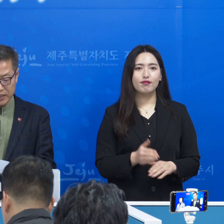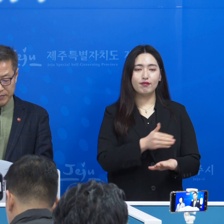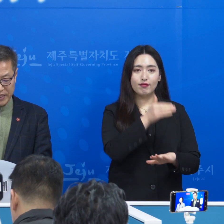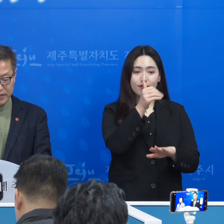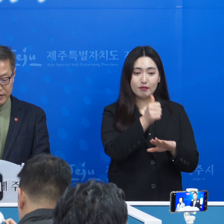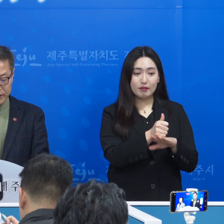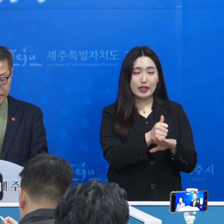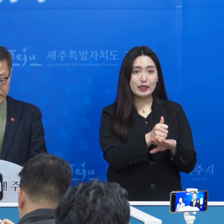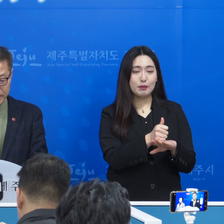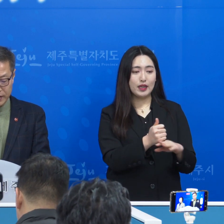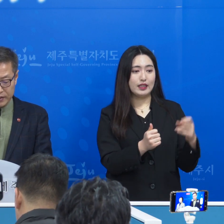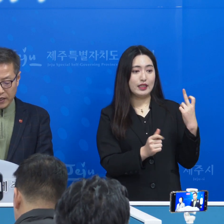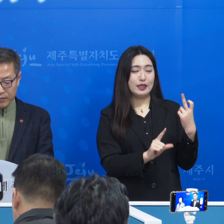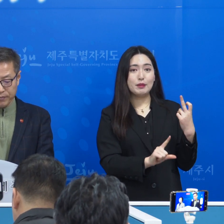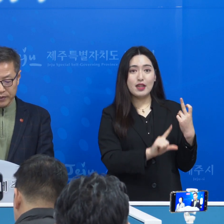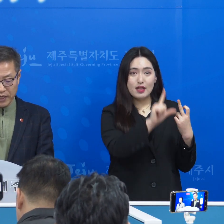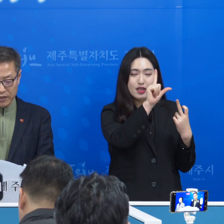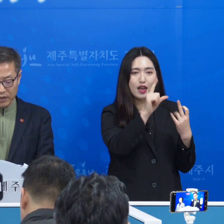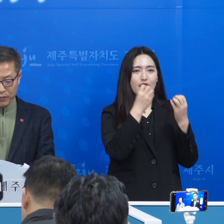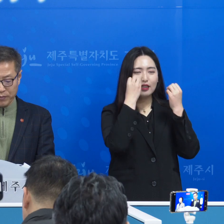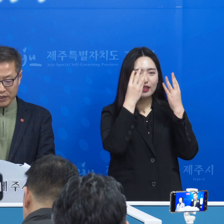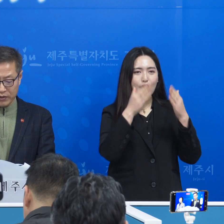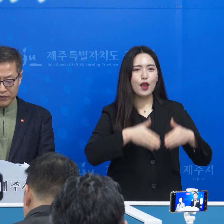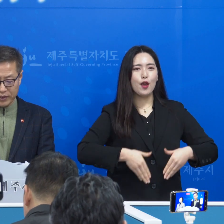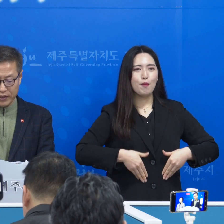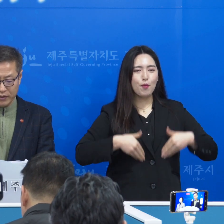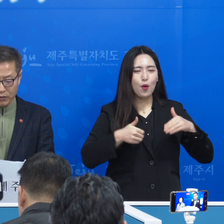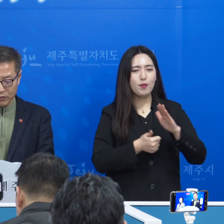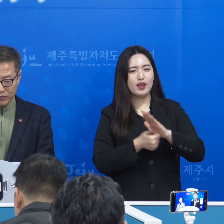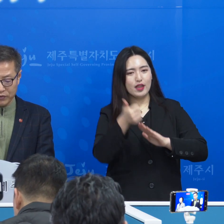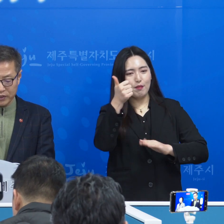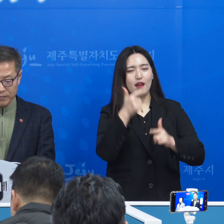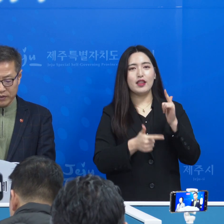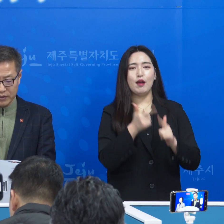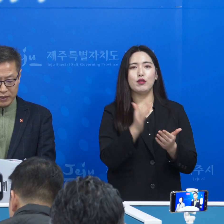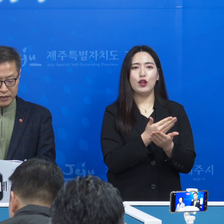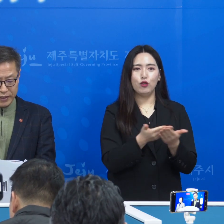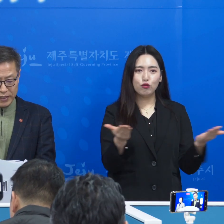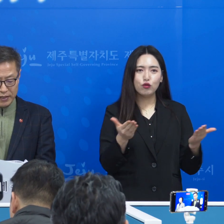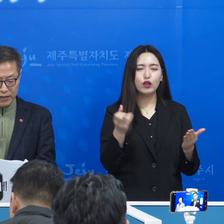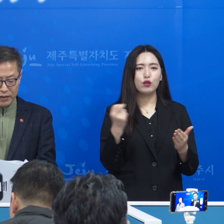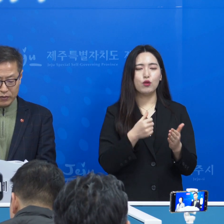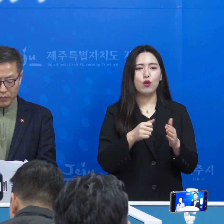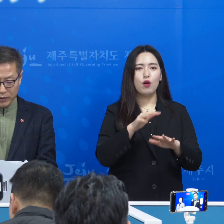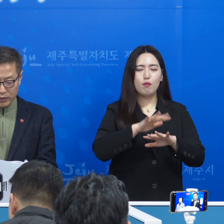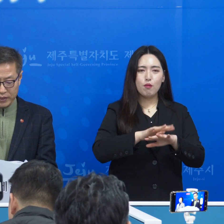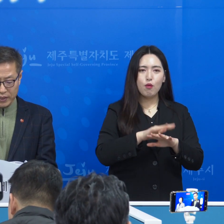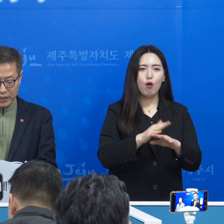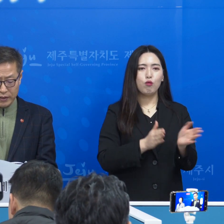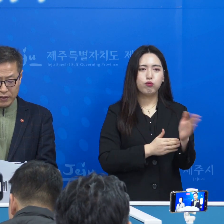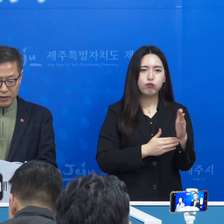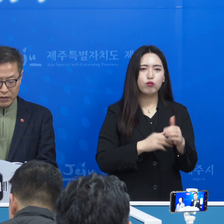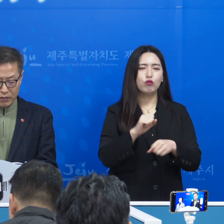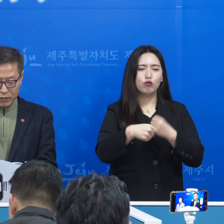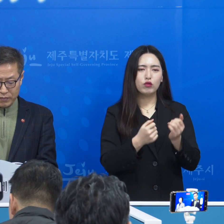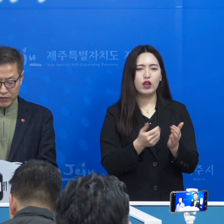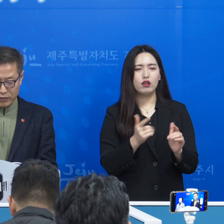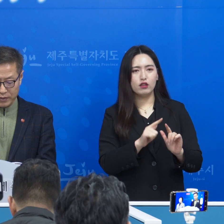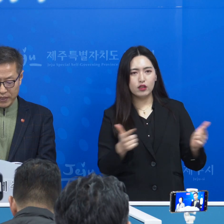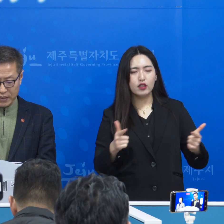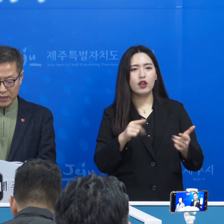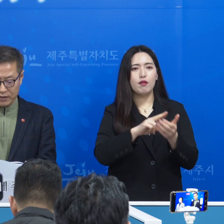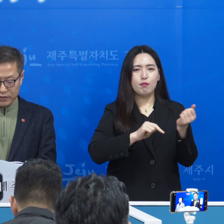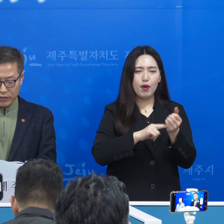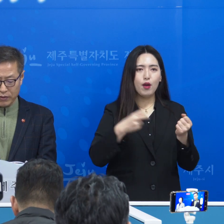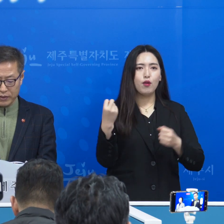마지막 날 12일은 새봄 새희망 묘목 나눠주기 농수축산물 그랜드 세일 도민노래자랑